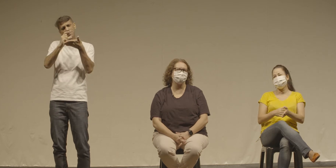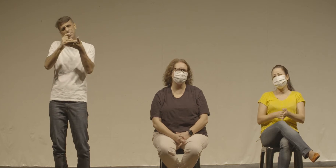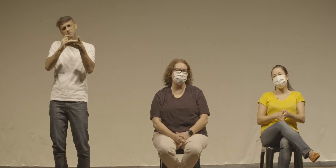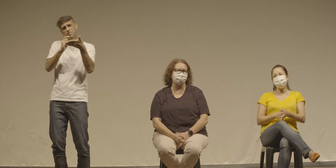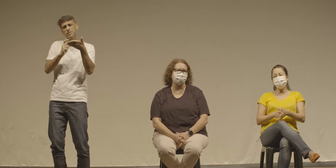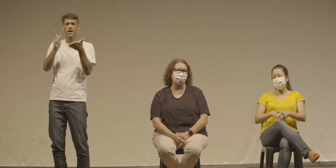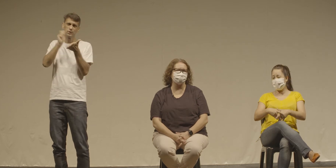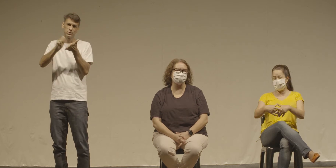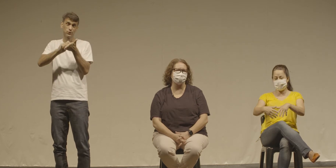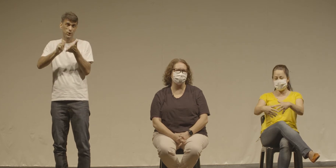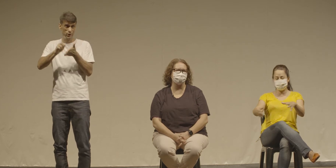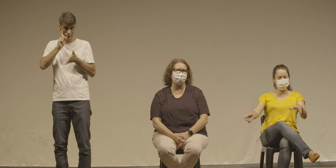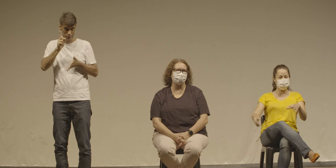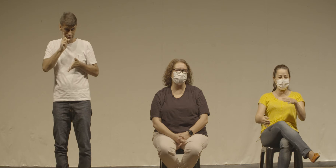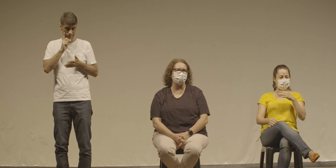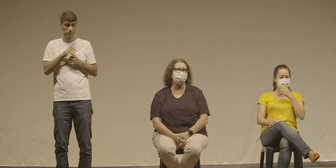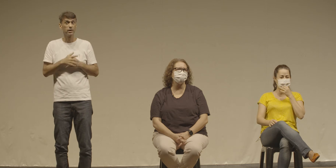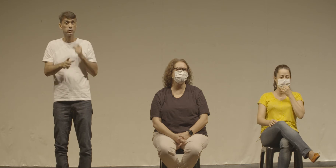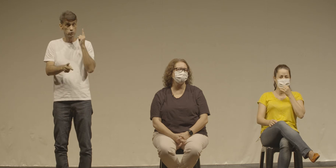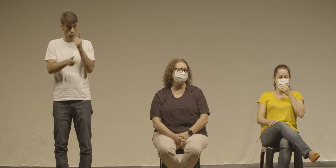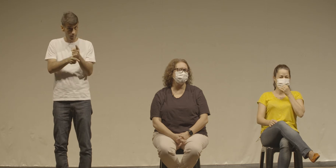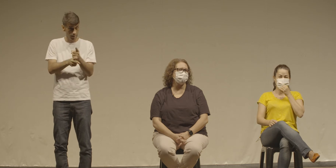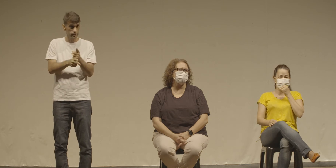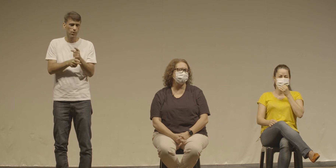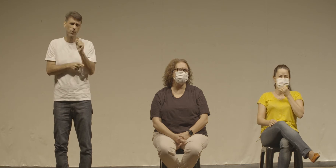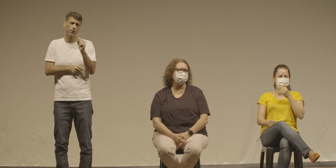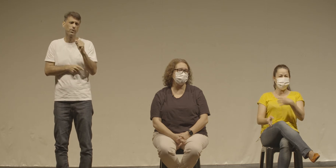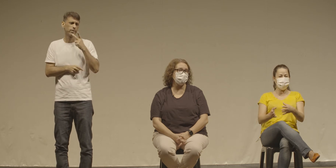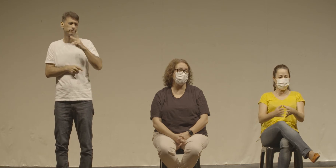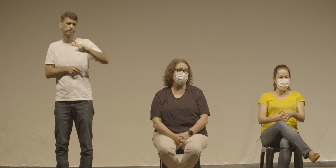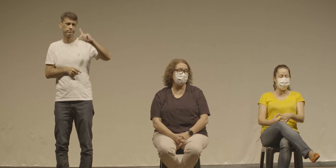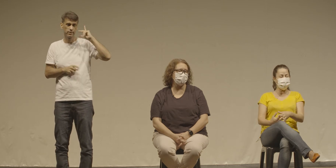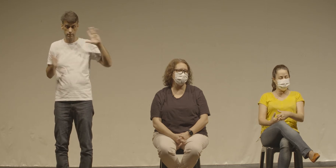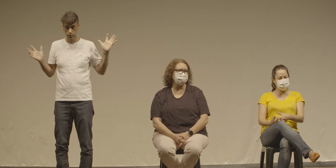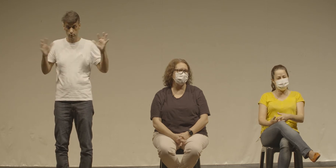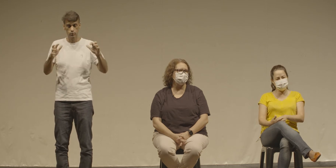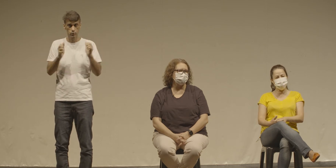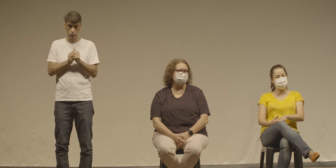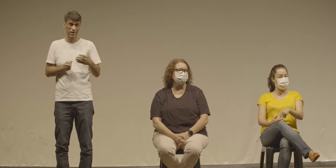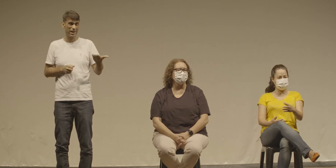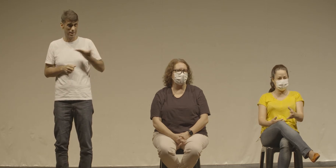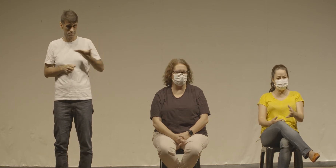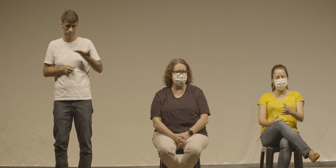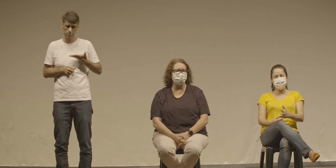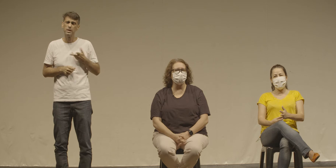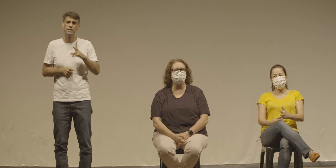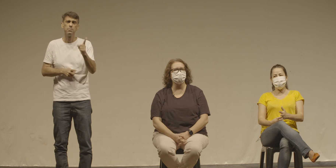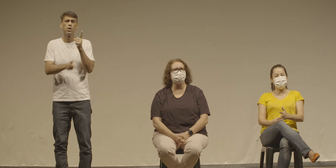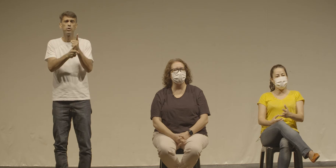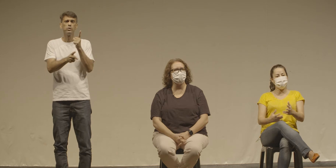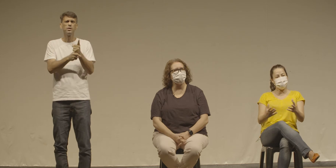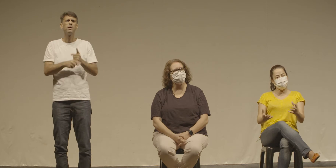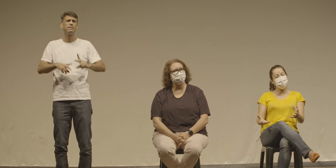direitinho. E aí, aquela descoberta, assim, fazia tempo que elas não se reuniam, elas são muito amigas, se veem sempre,